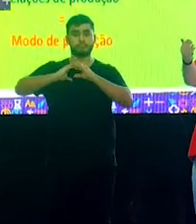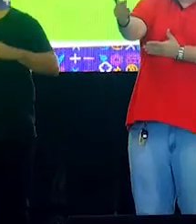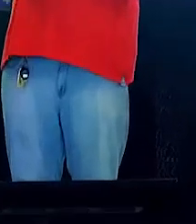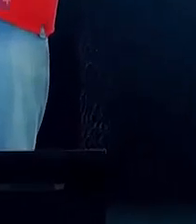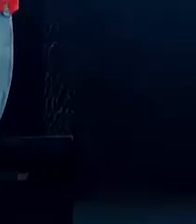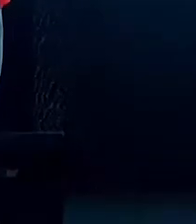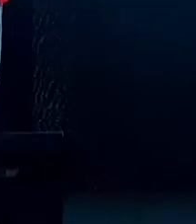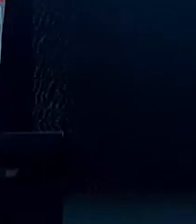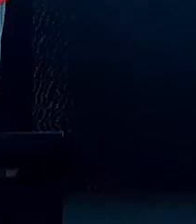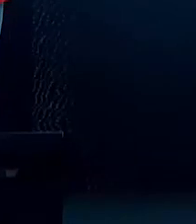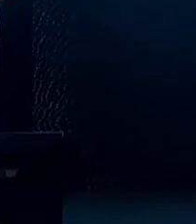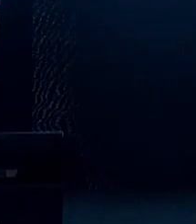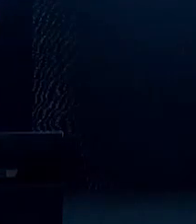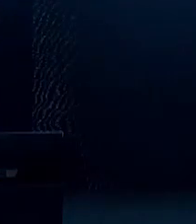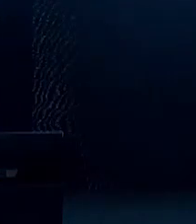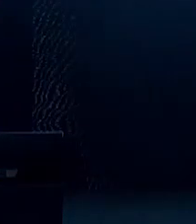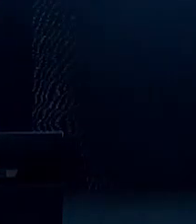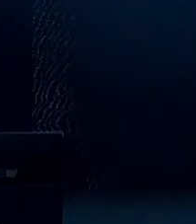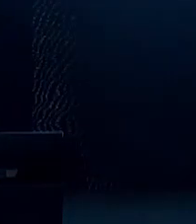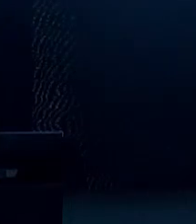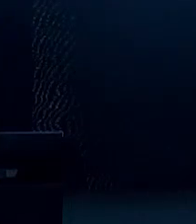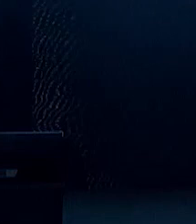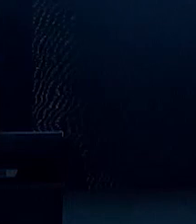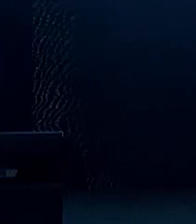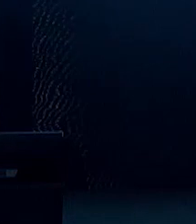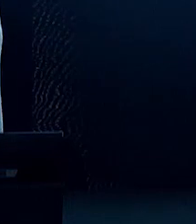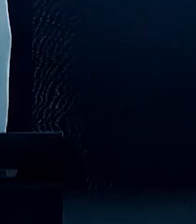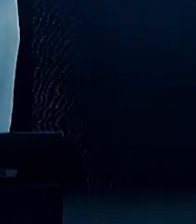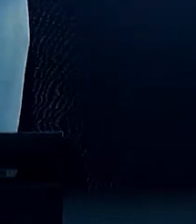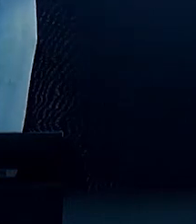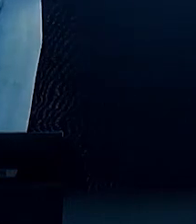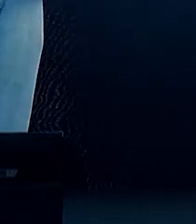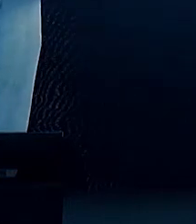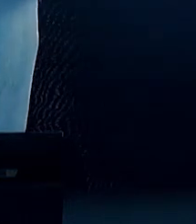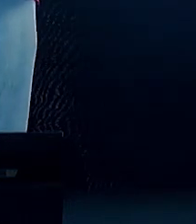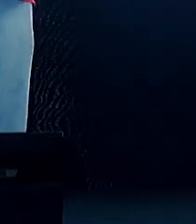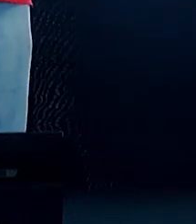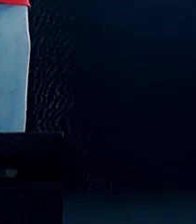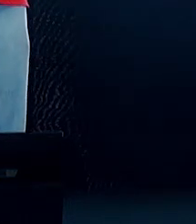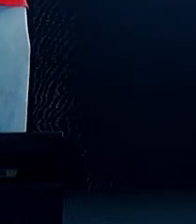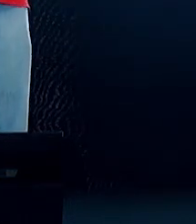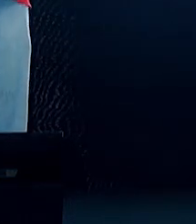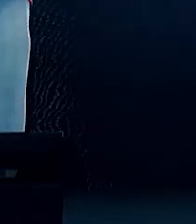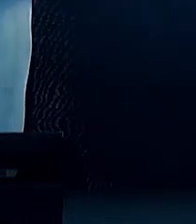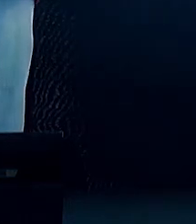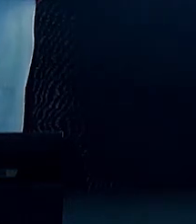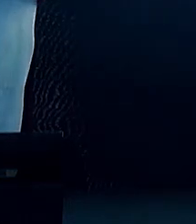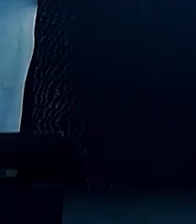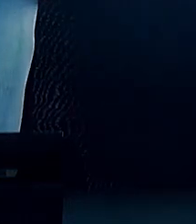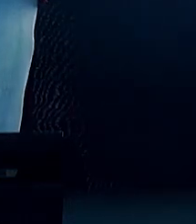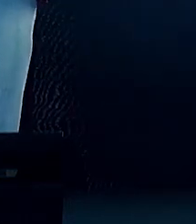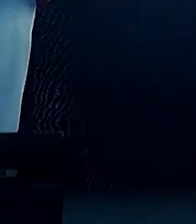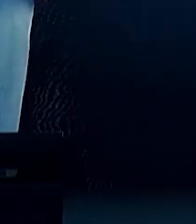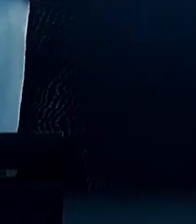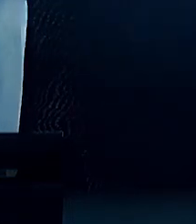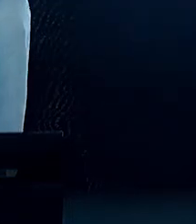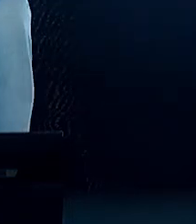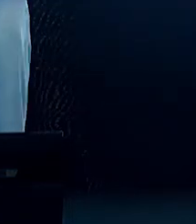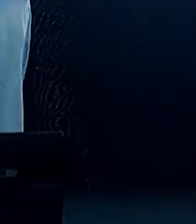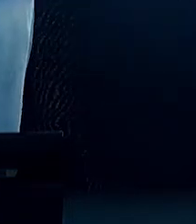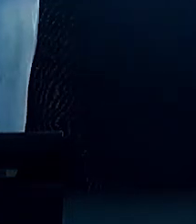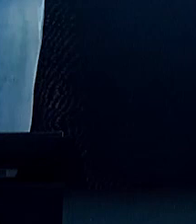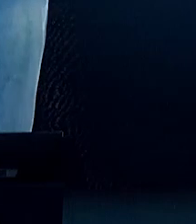tem necessidade de entender essa linguagem. É necessário todo o suporte do pessoal da assistência. Então está havendo